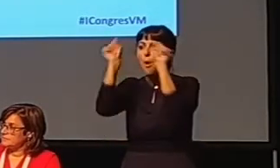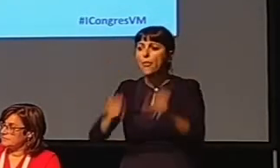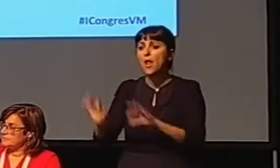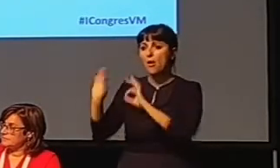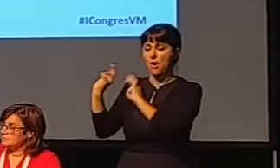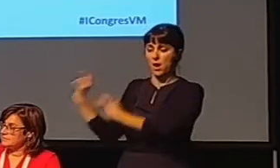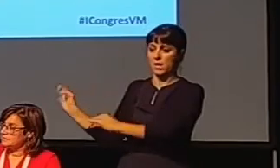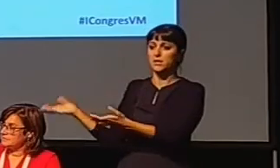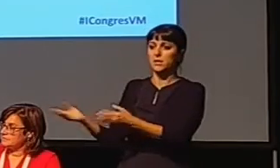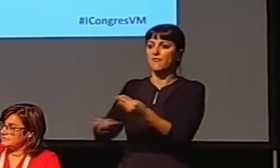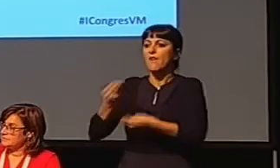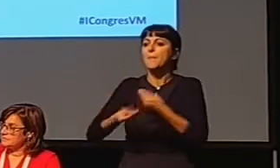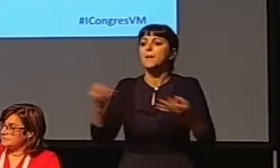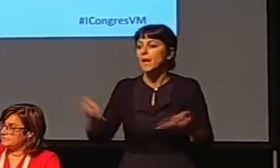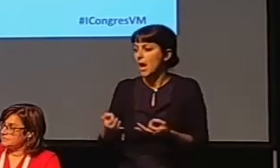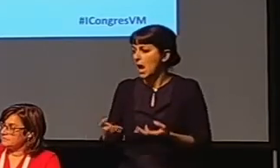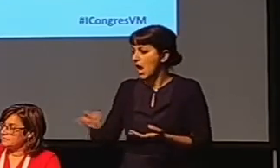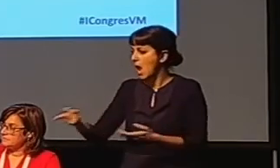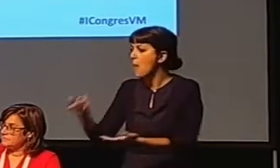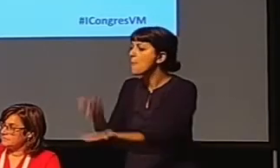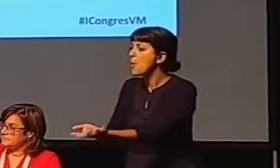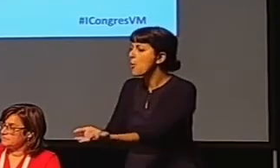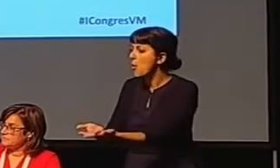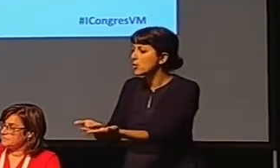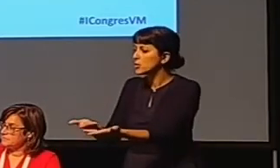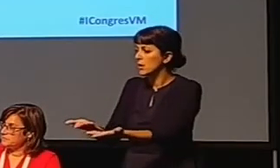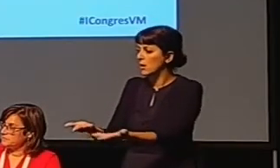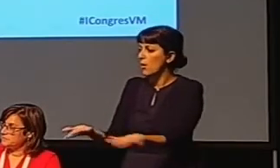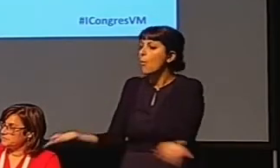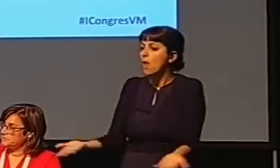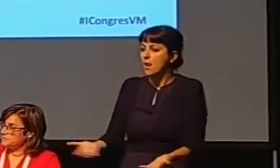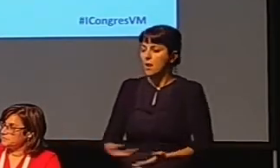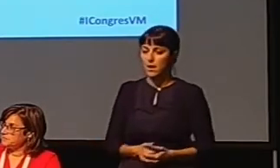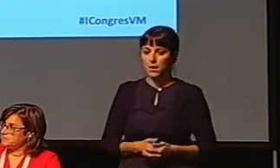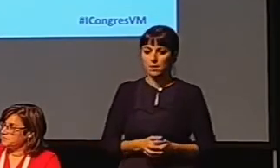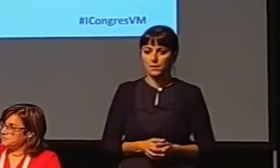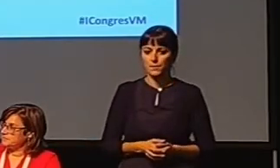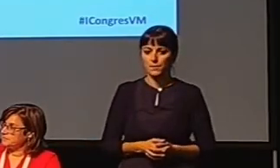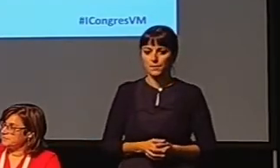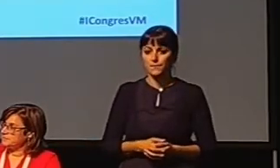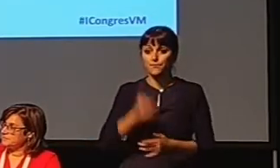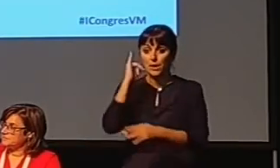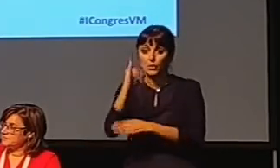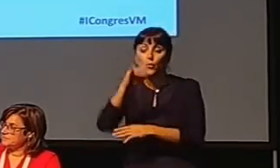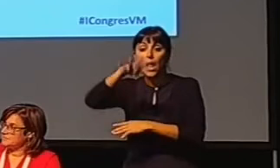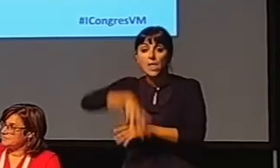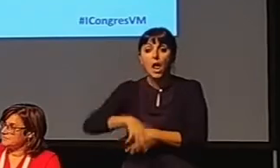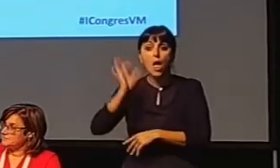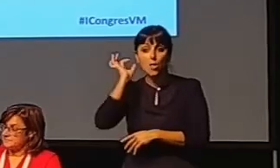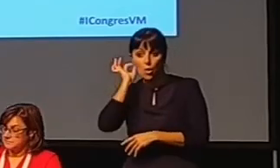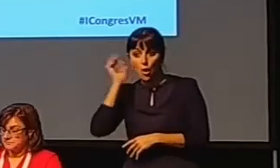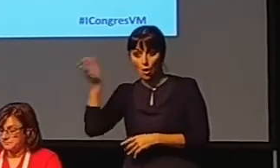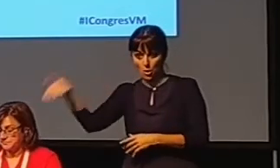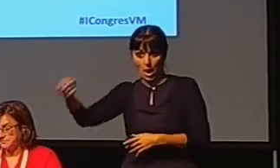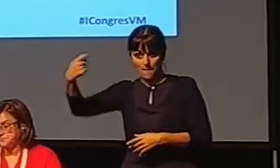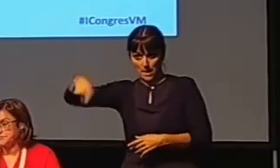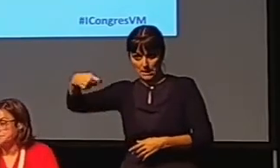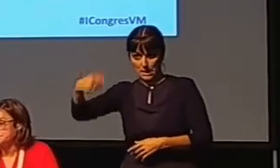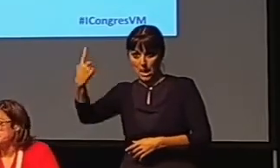fer? Quina és la proposta, no? A l'Institut Català de les Dones, amb la presidenta aquí